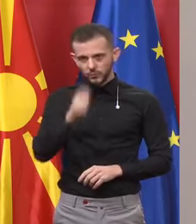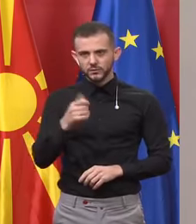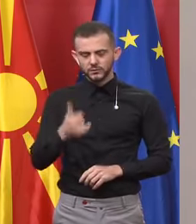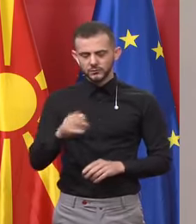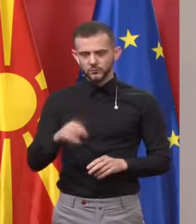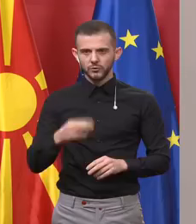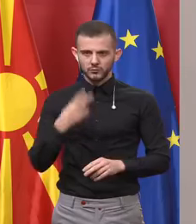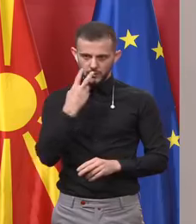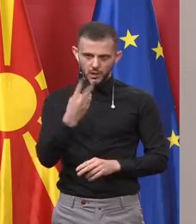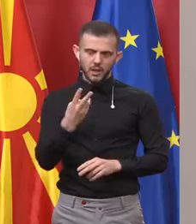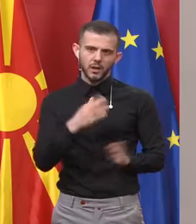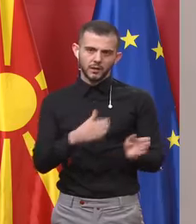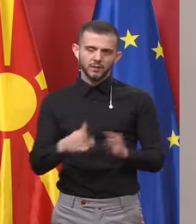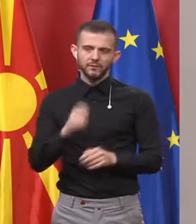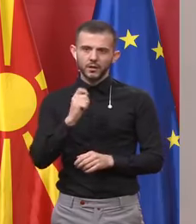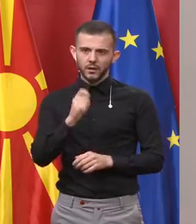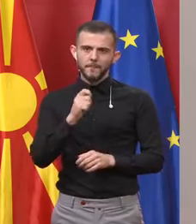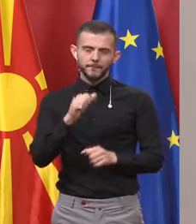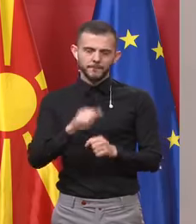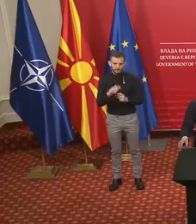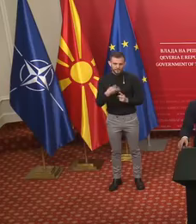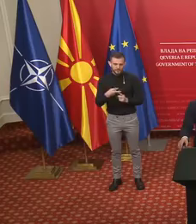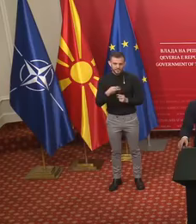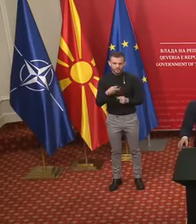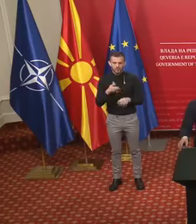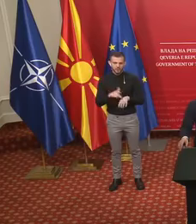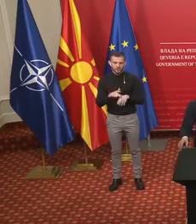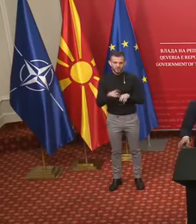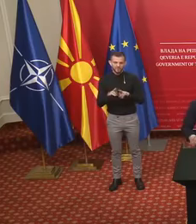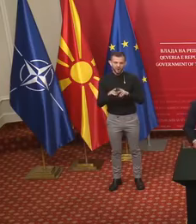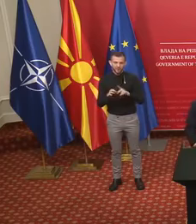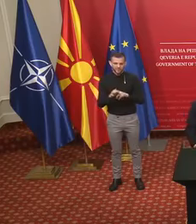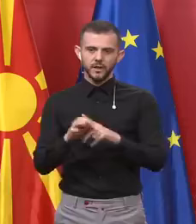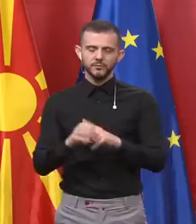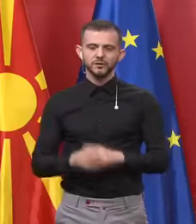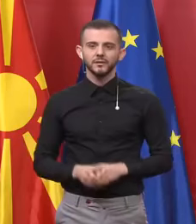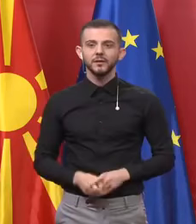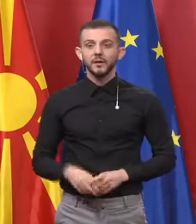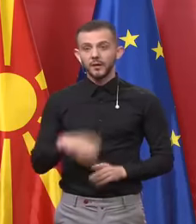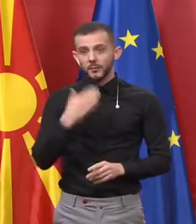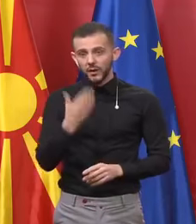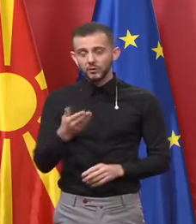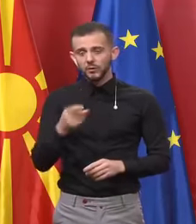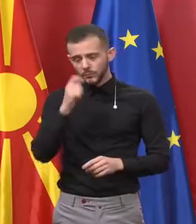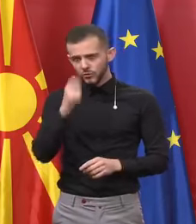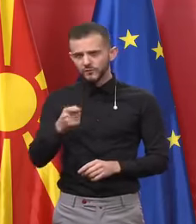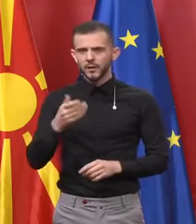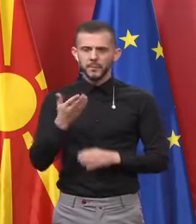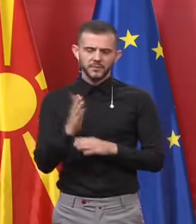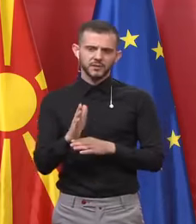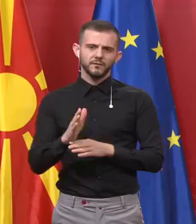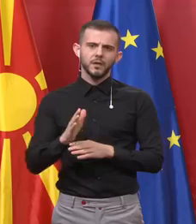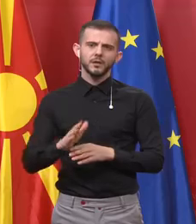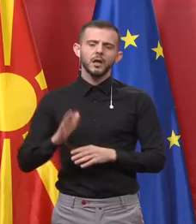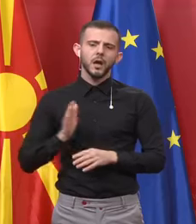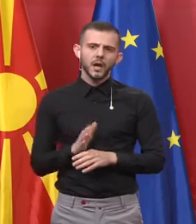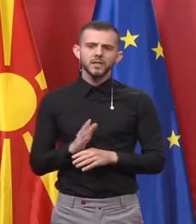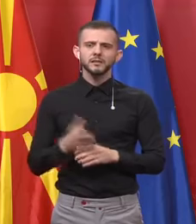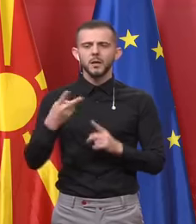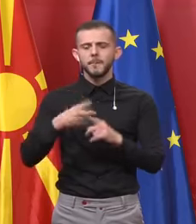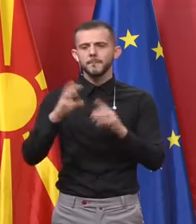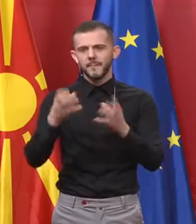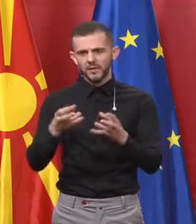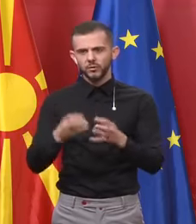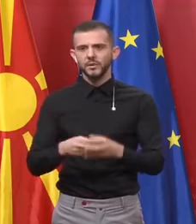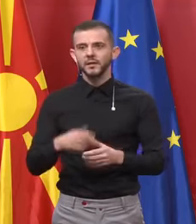следите редовната пресконференција на министерот за здравство, доктор Венко Филипче. Благодарам, почитувани представници на медиумите, почитувани граѓани, дозволете да